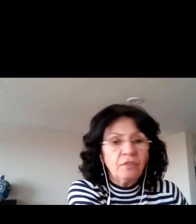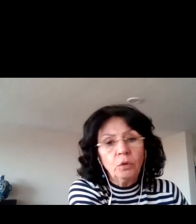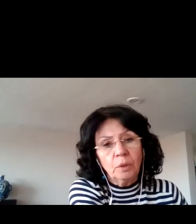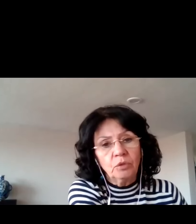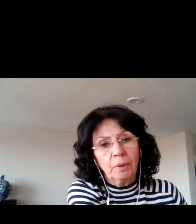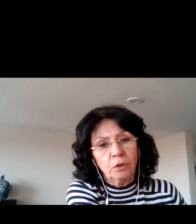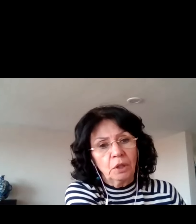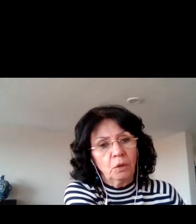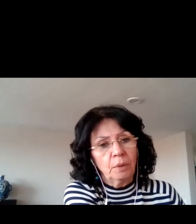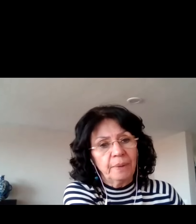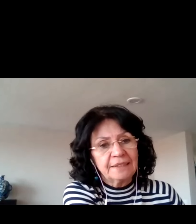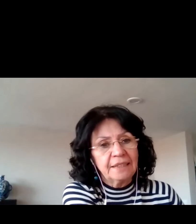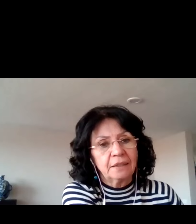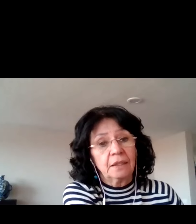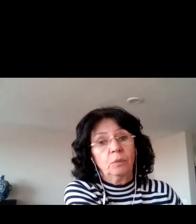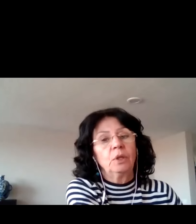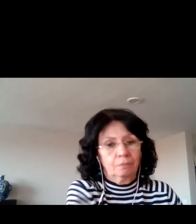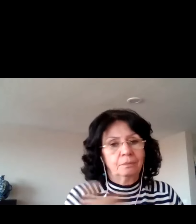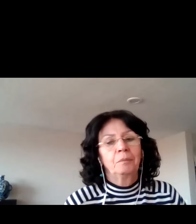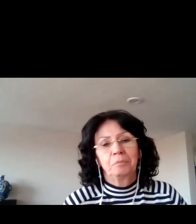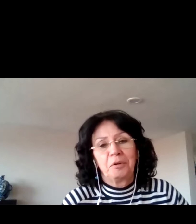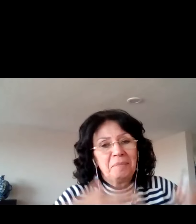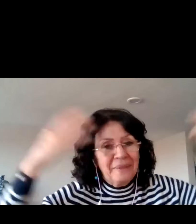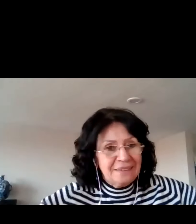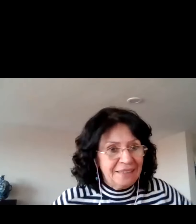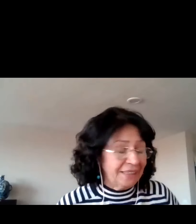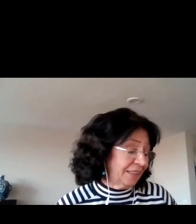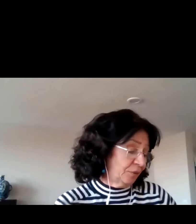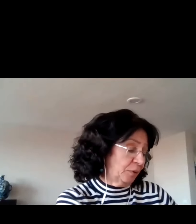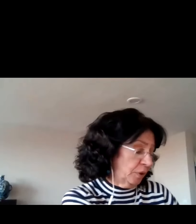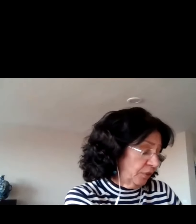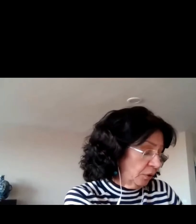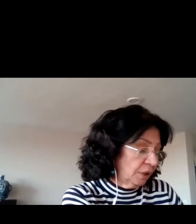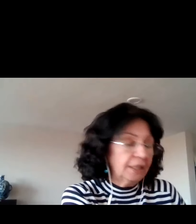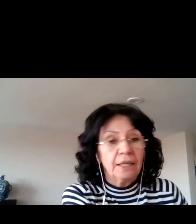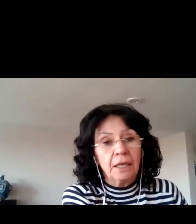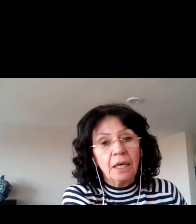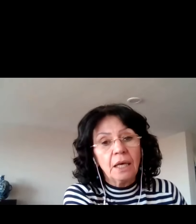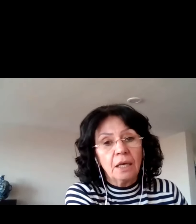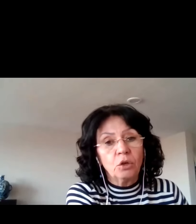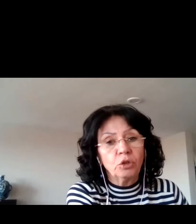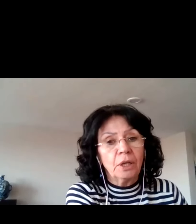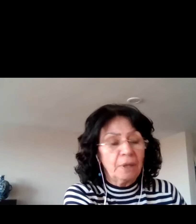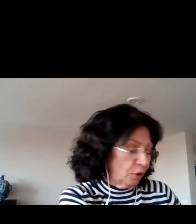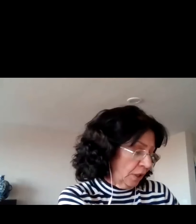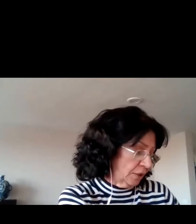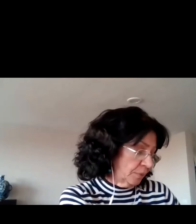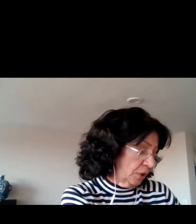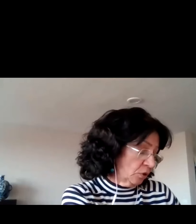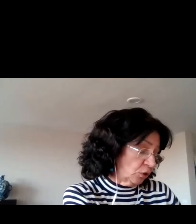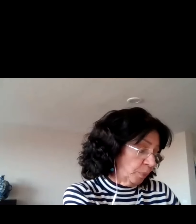y además no estamos hablando ni de una empresa, bueno, una empresa así grande, es una fundación. Ajá. Y yo estoy